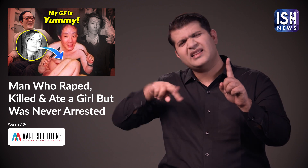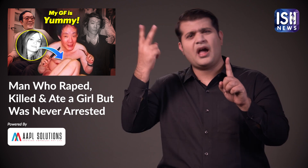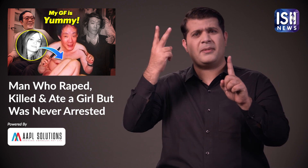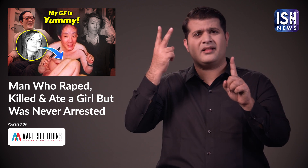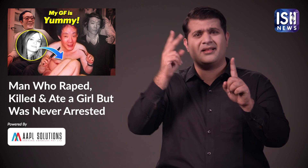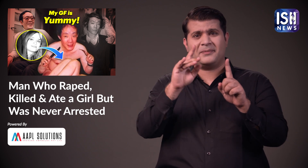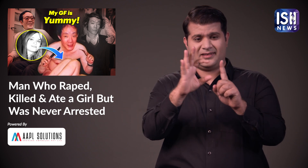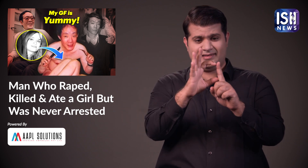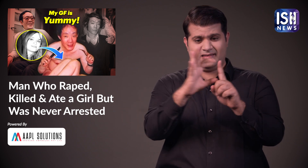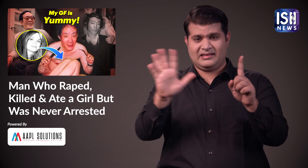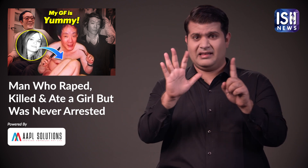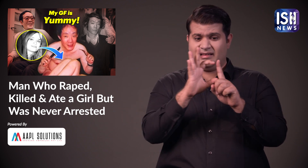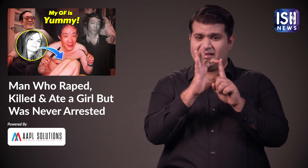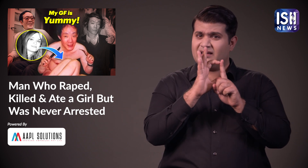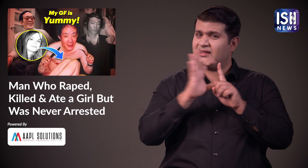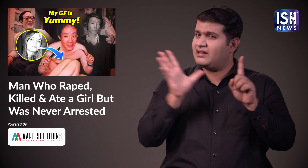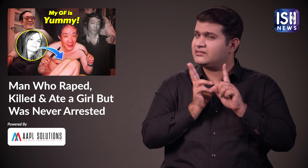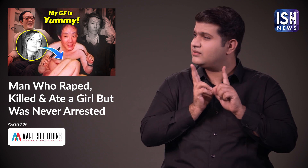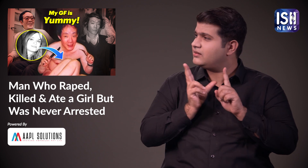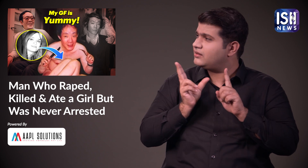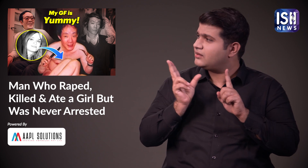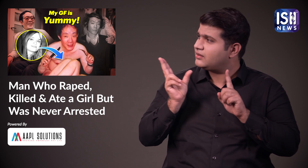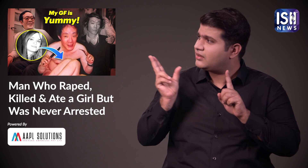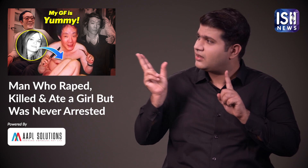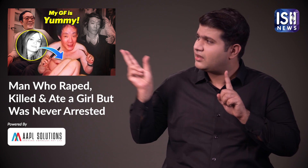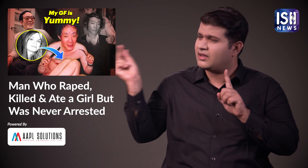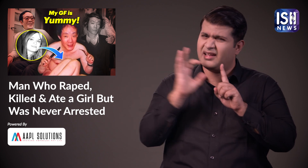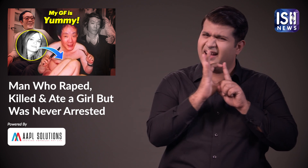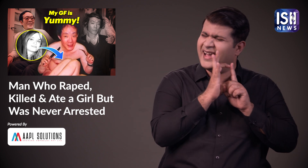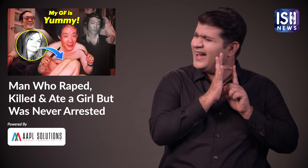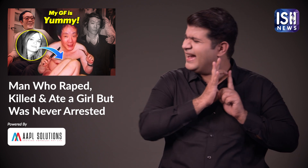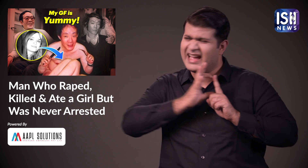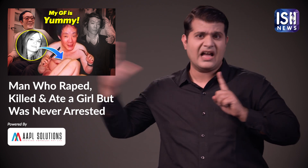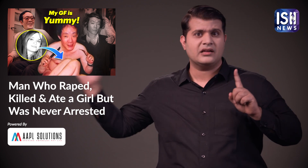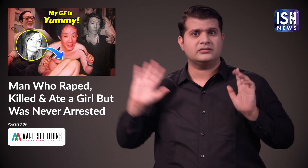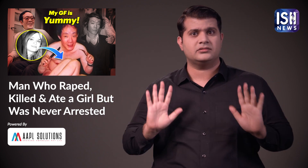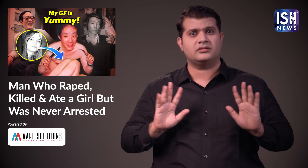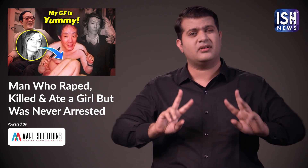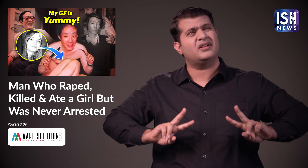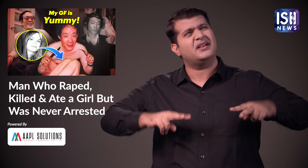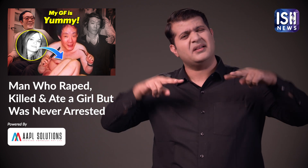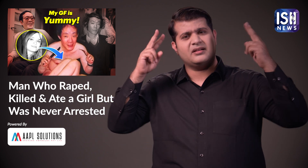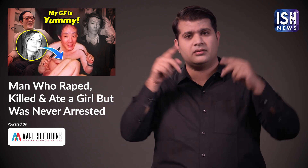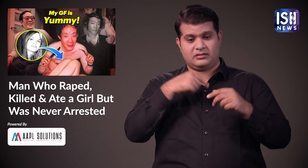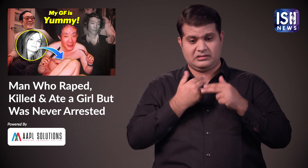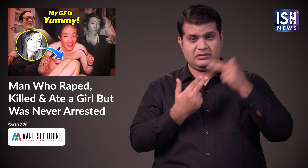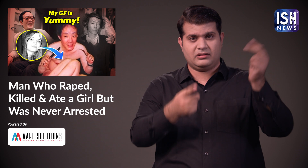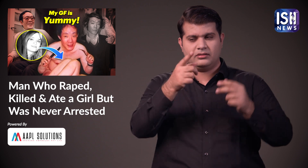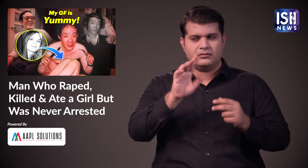चुके हैं। यह ना केवल जघन्य बल्कि भीषणता का चरम मामला था। मैं आपको